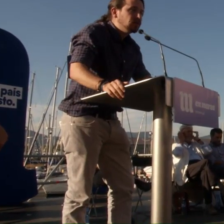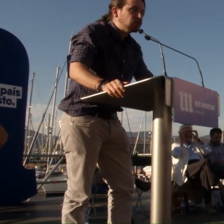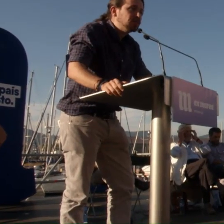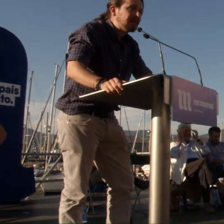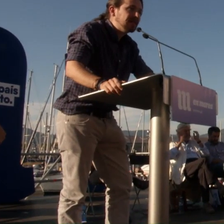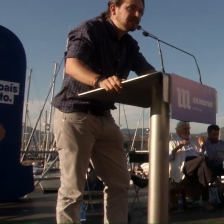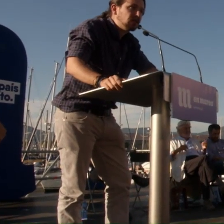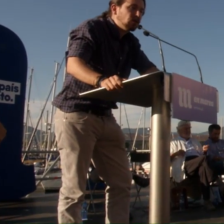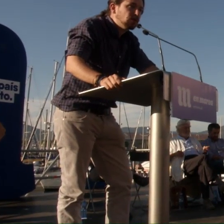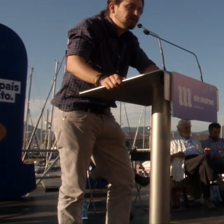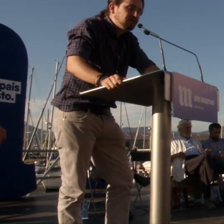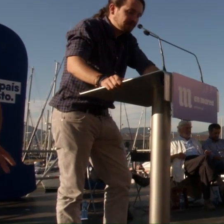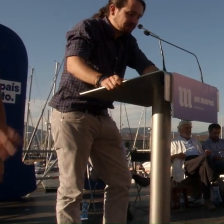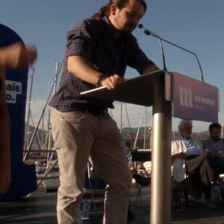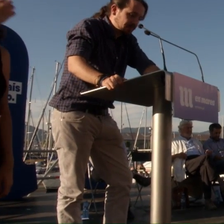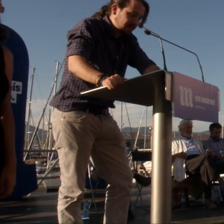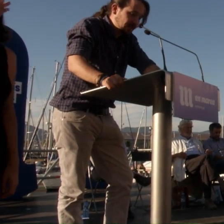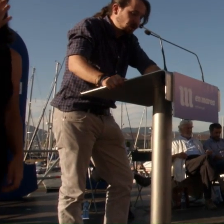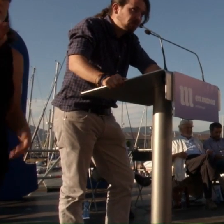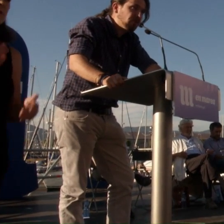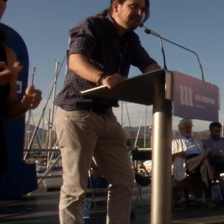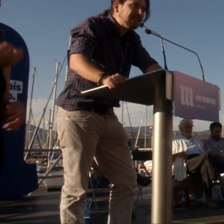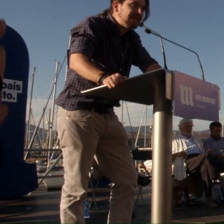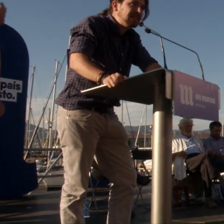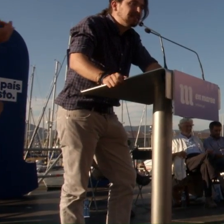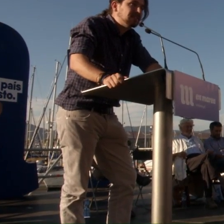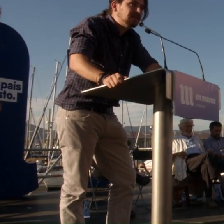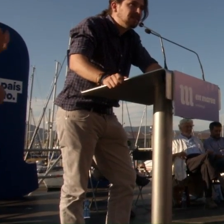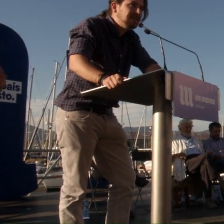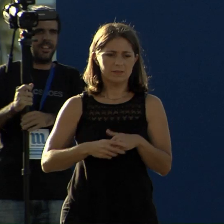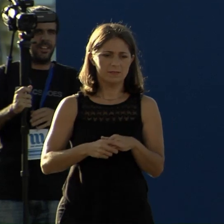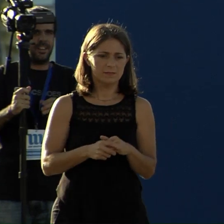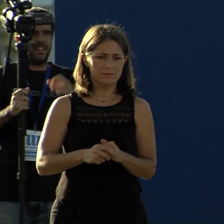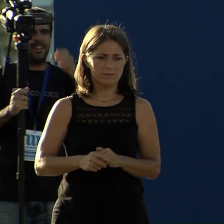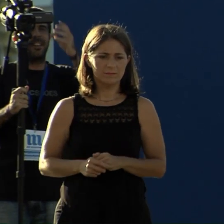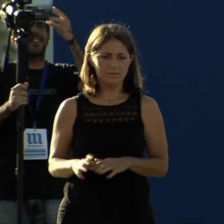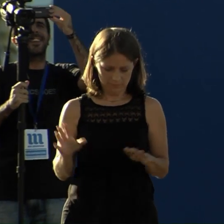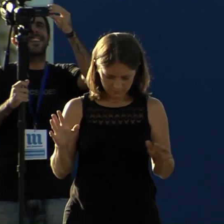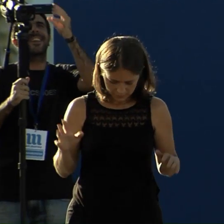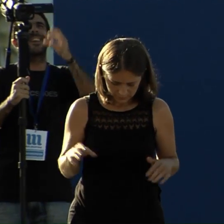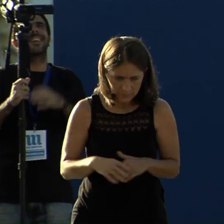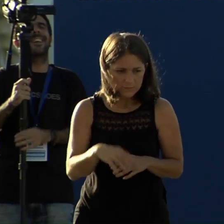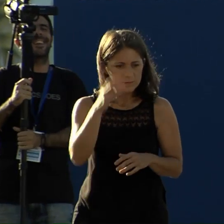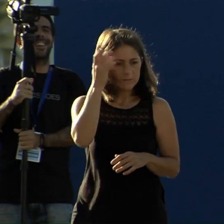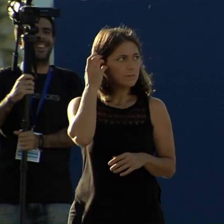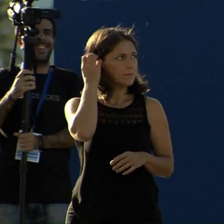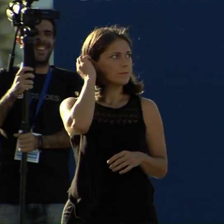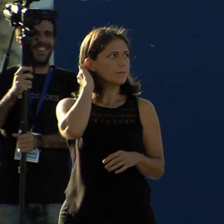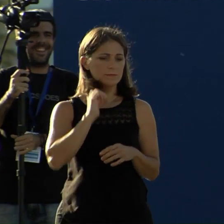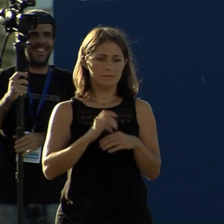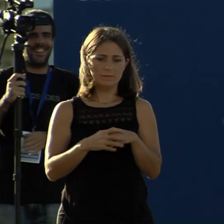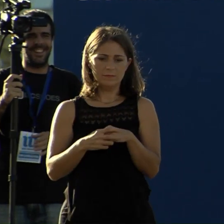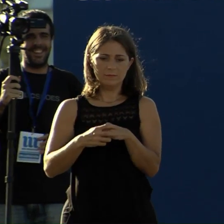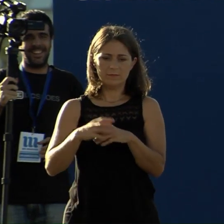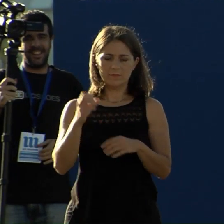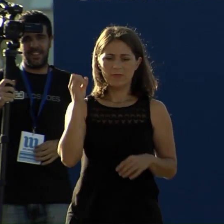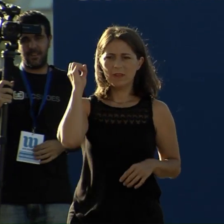¿No os imagináis lo emocionante que es intervenir en un acto